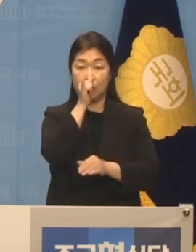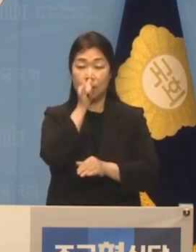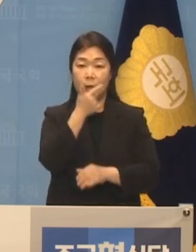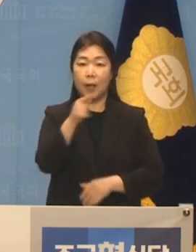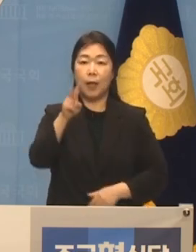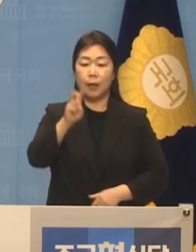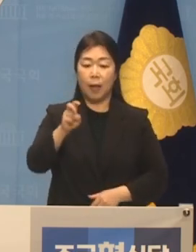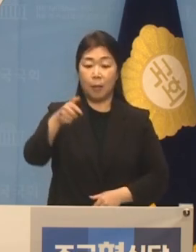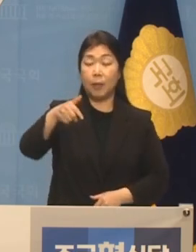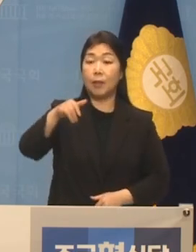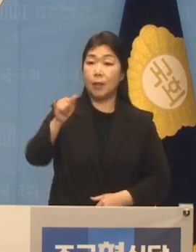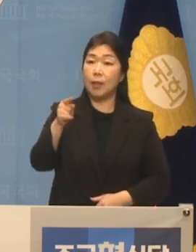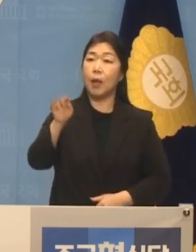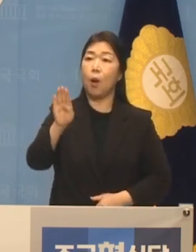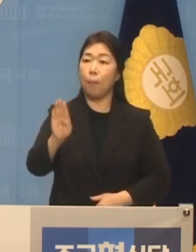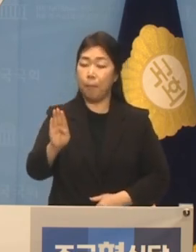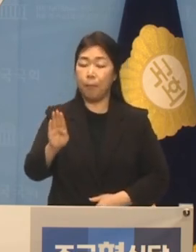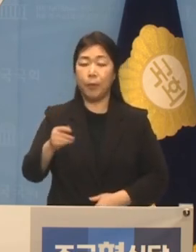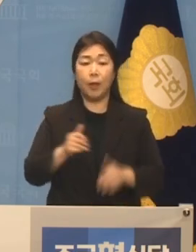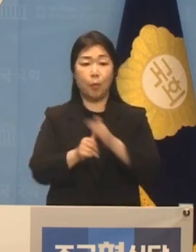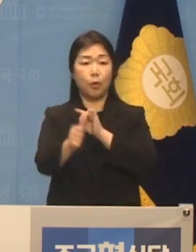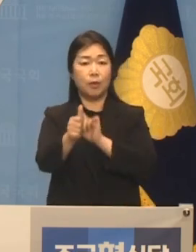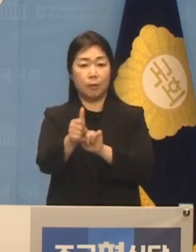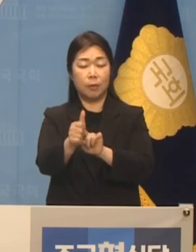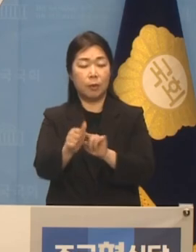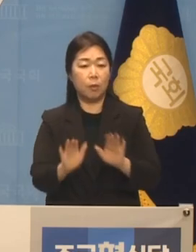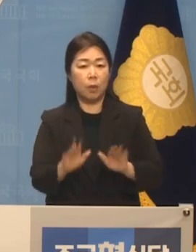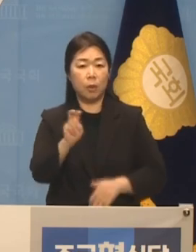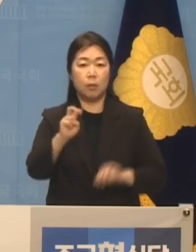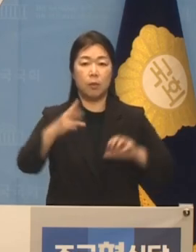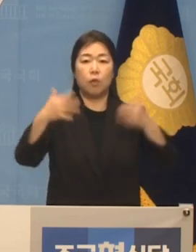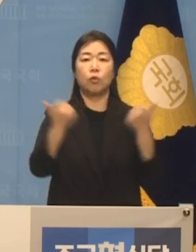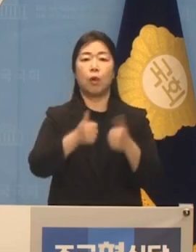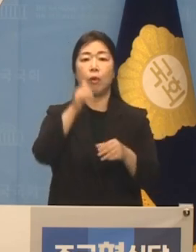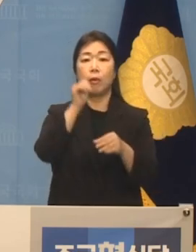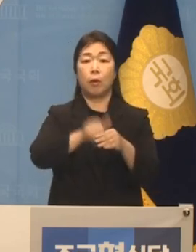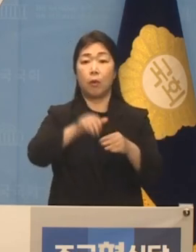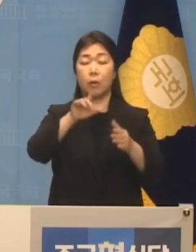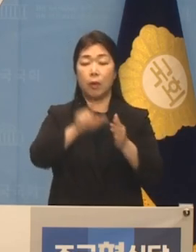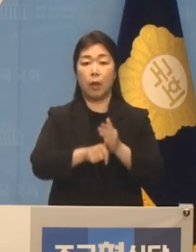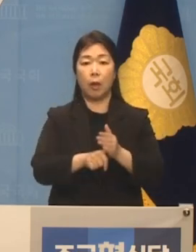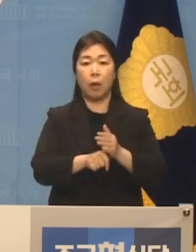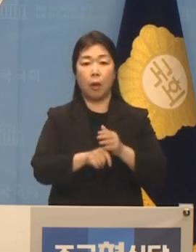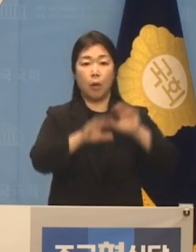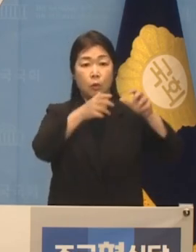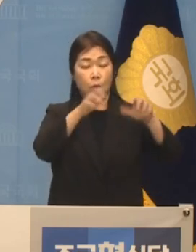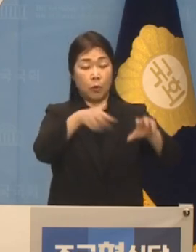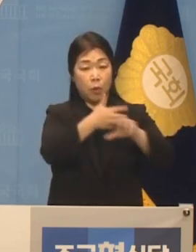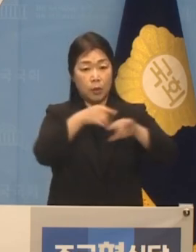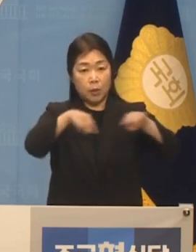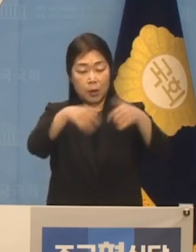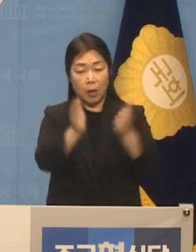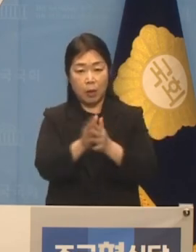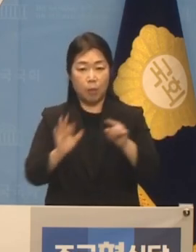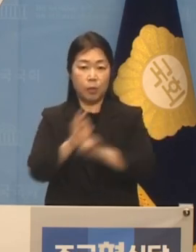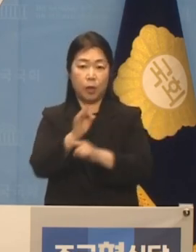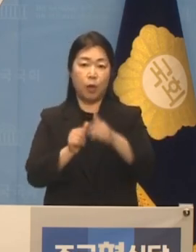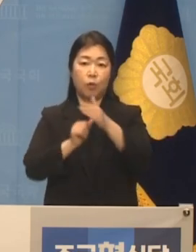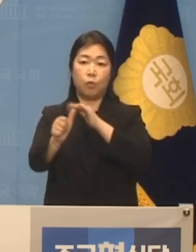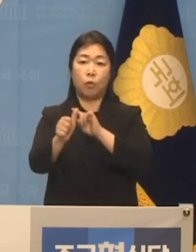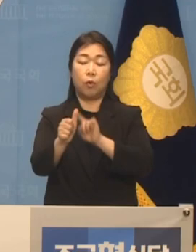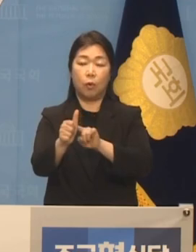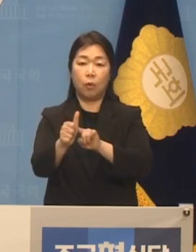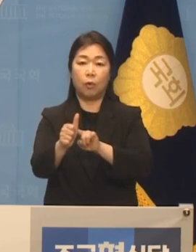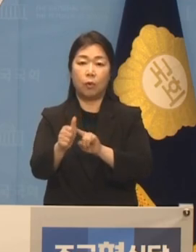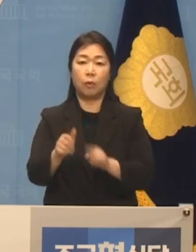남기엽 대표님이 이번에 22대 총선에 조국혁신당의 비례후보로